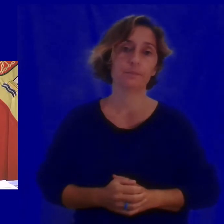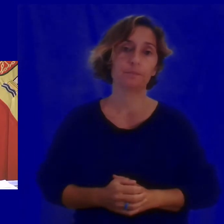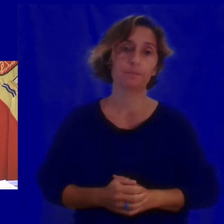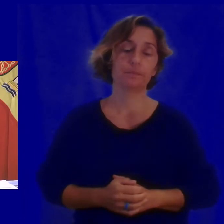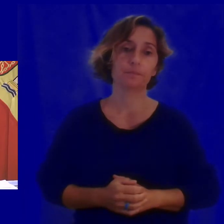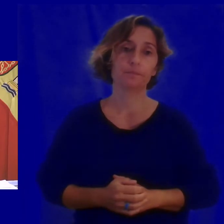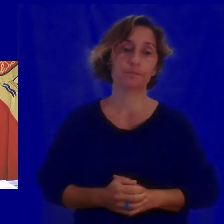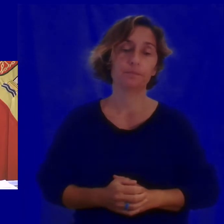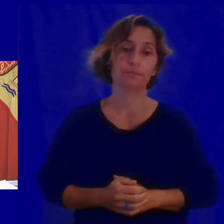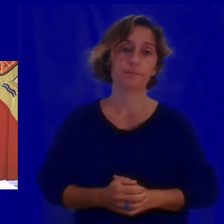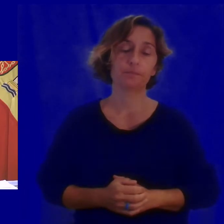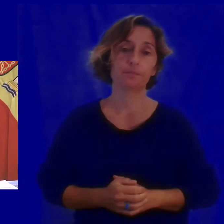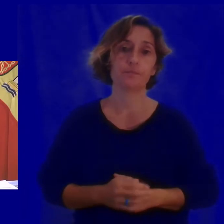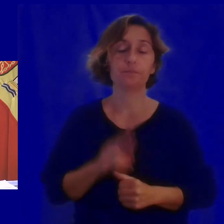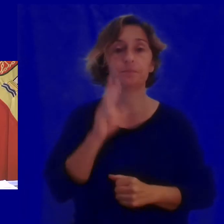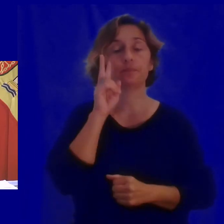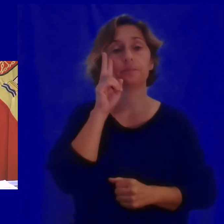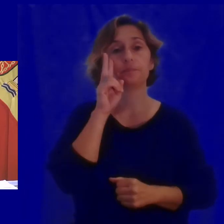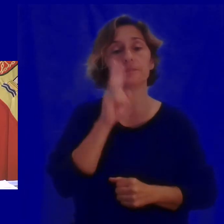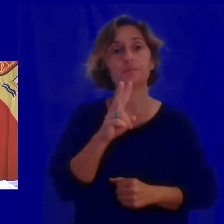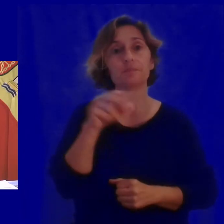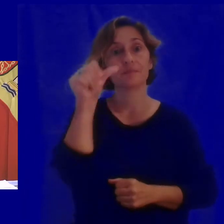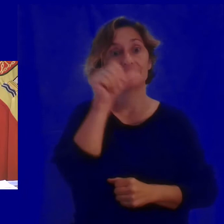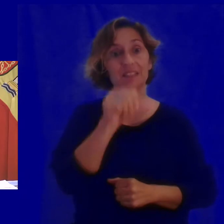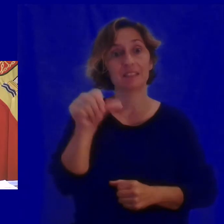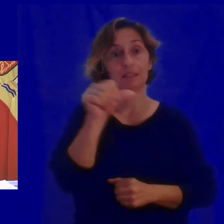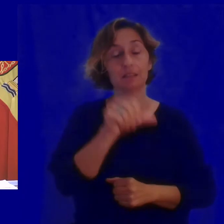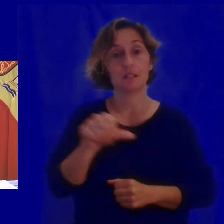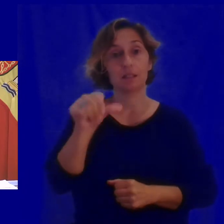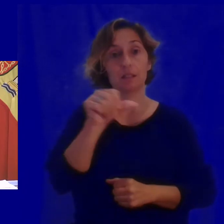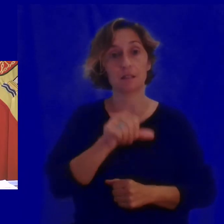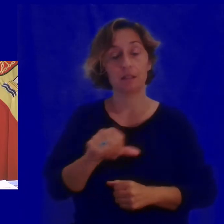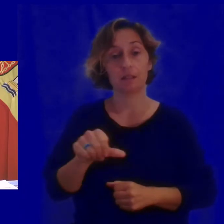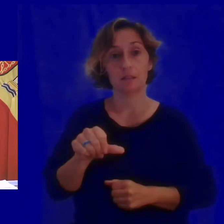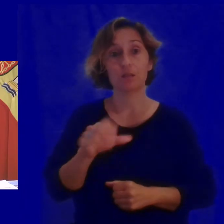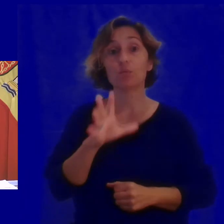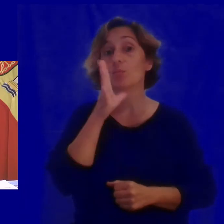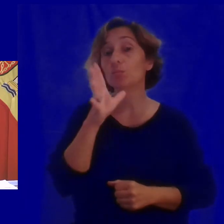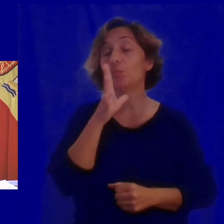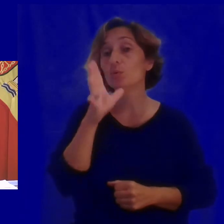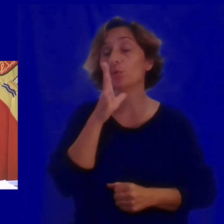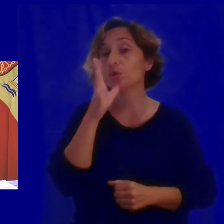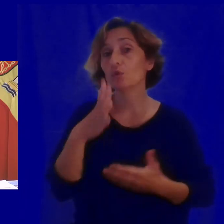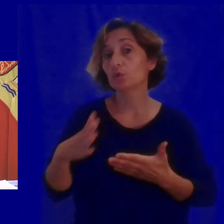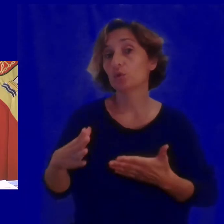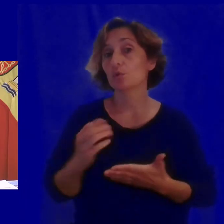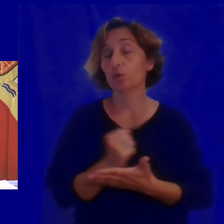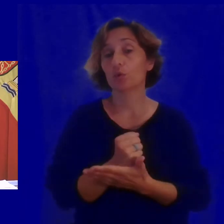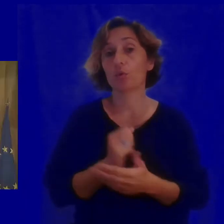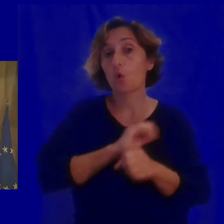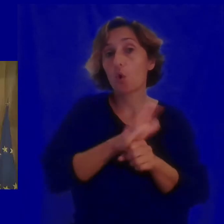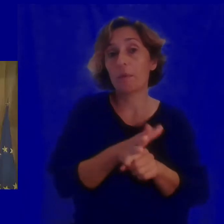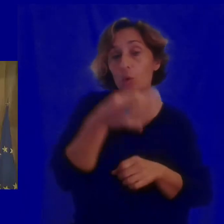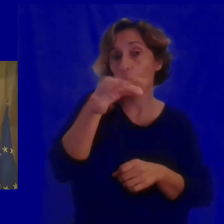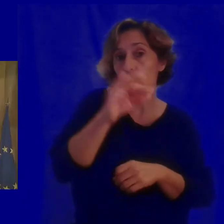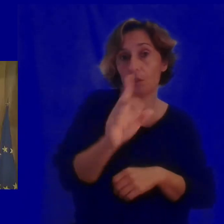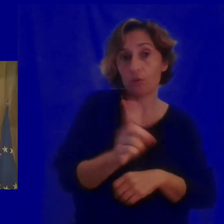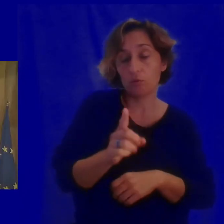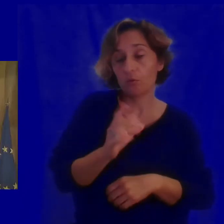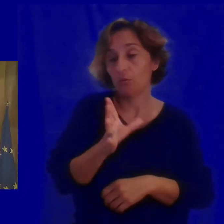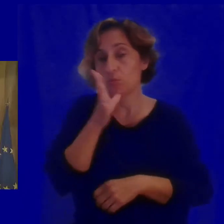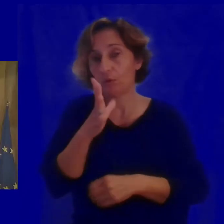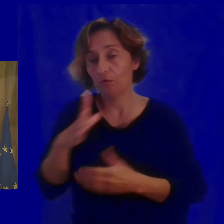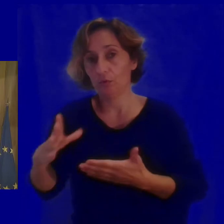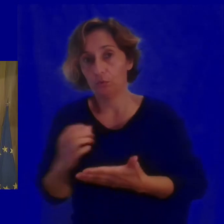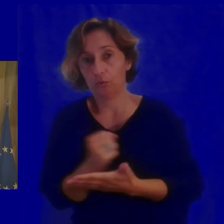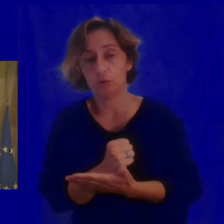Si miramos todo lo que son las defunciones semanales en Navarra por todas las causas, no solo por COVID, vemos que